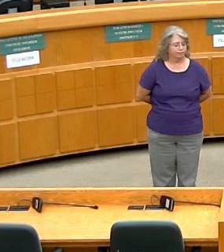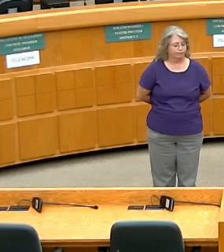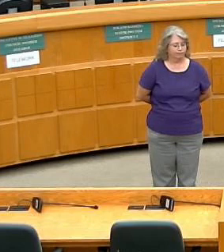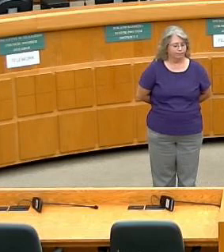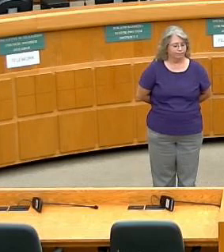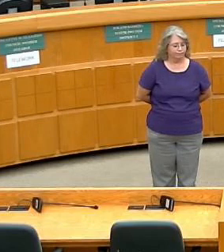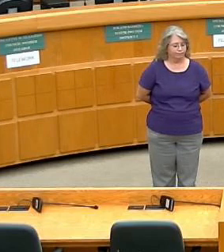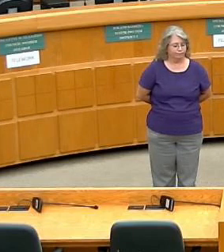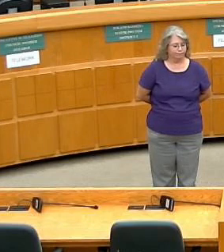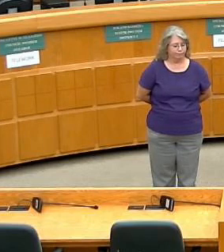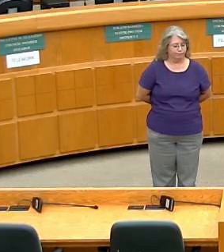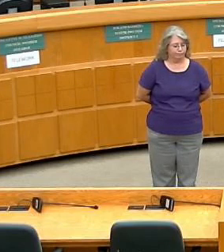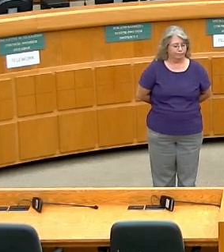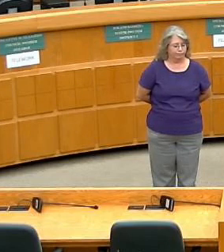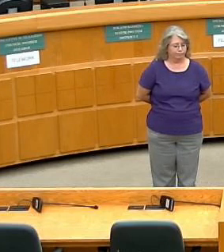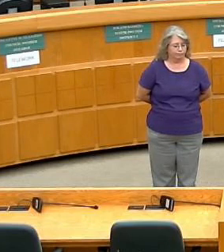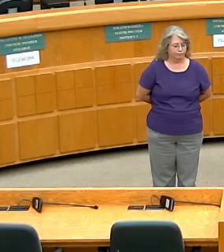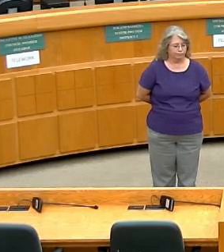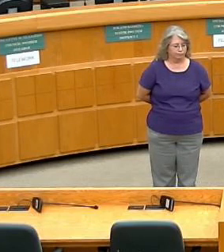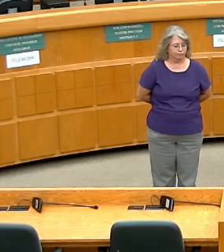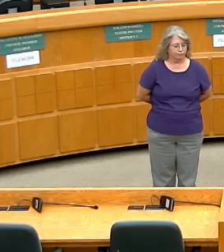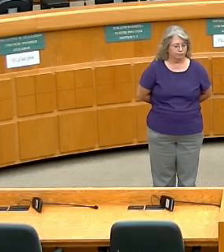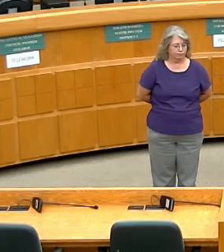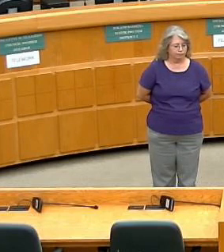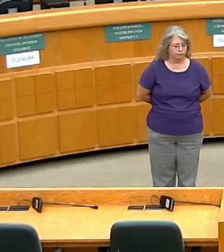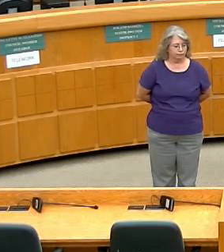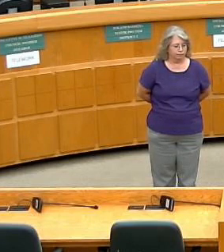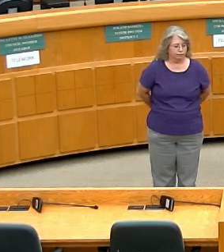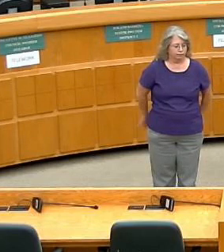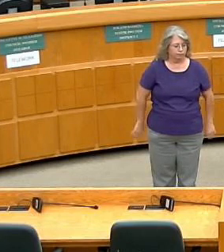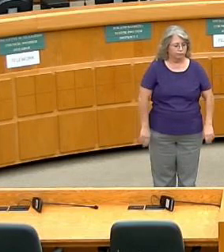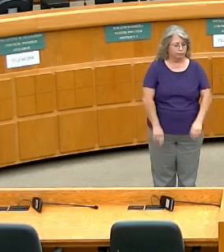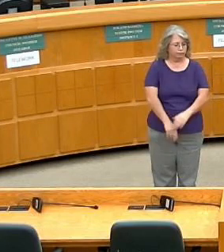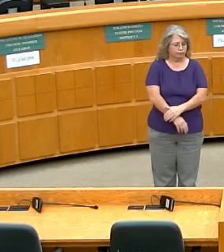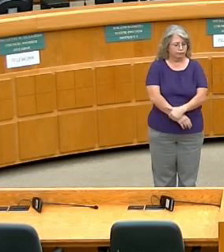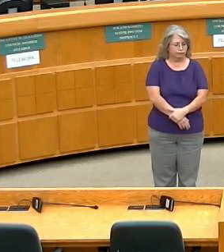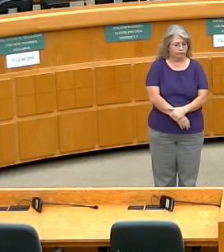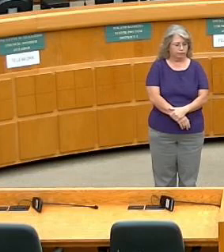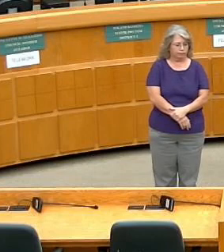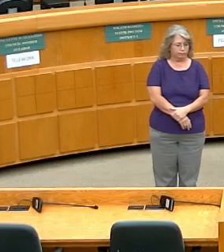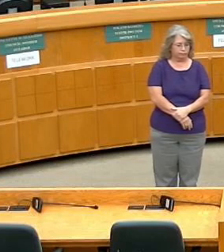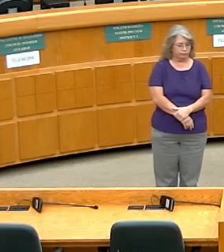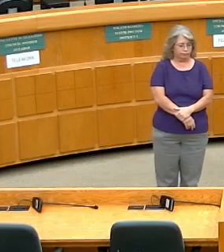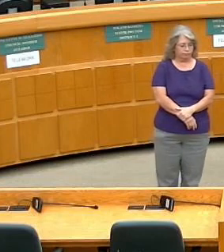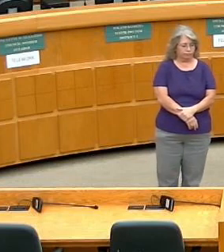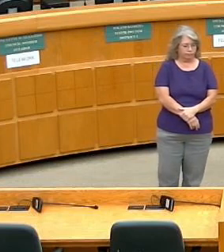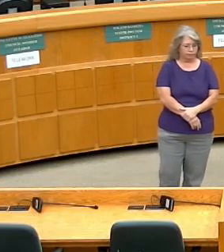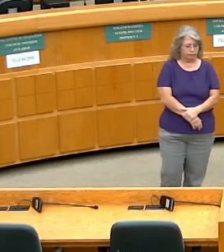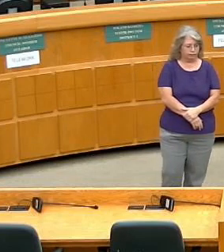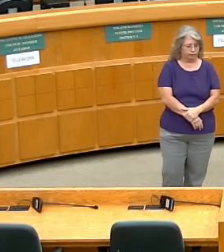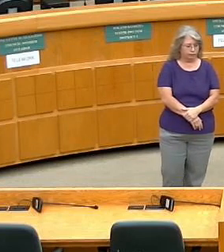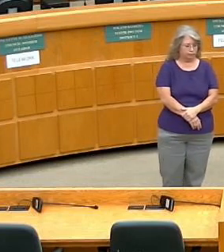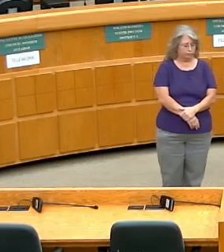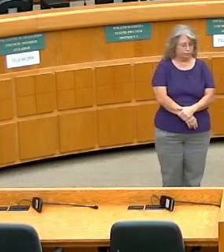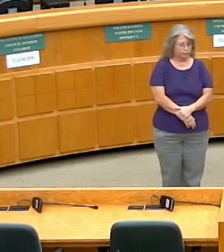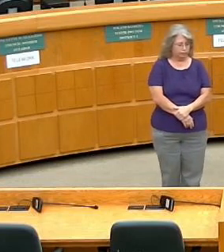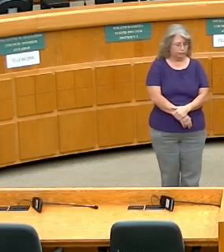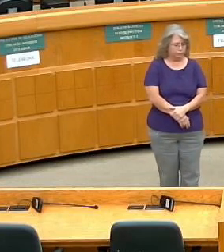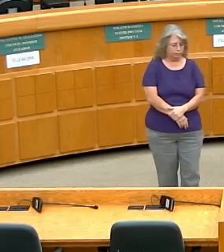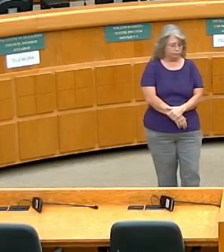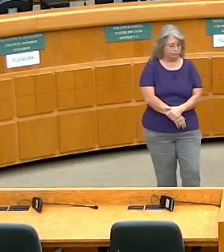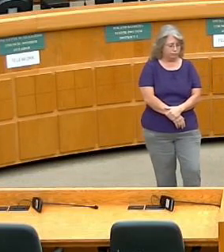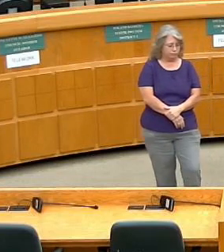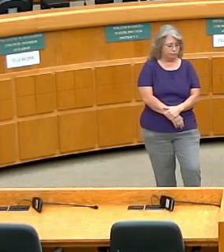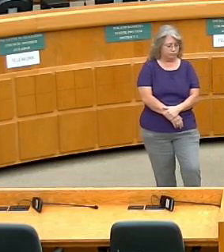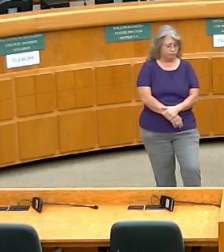mensaje para los empleados de la ciudad. Hoy firmé la extensión de una orden que permite a los empleados trabajar en sus hogares o